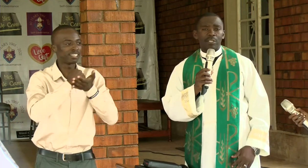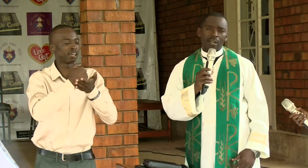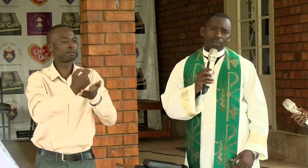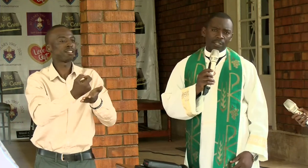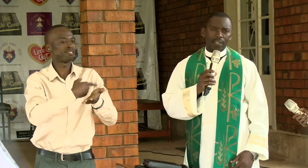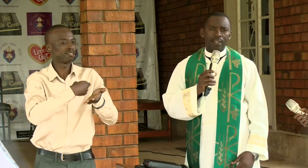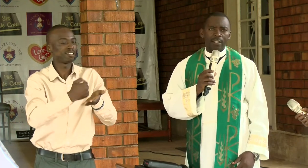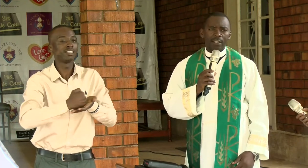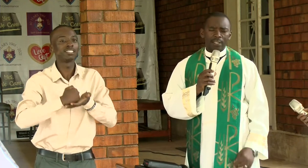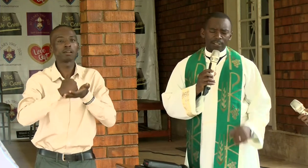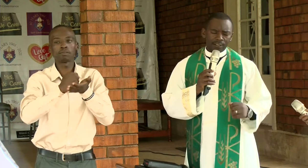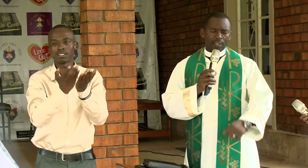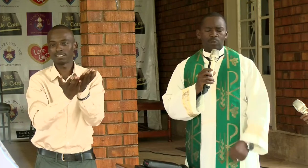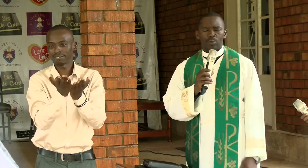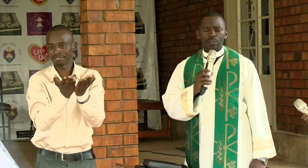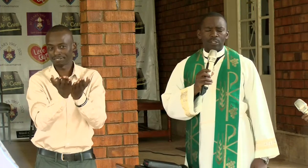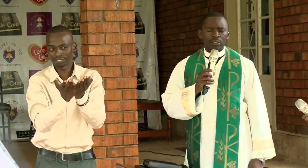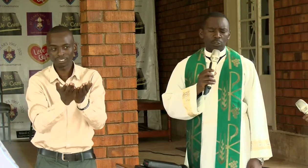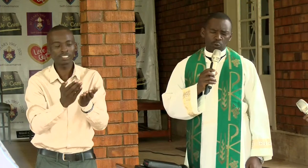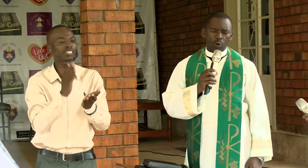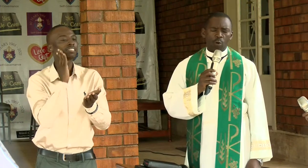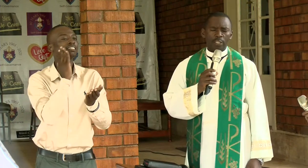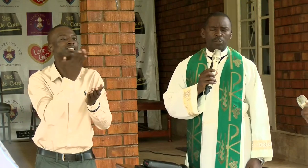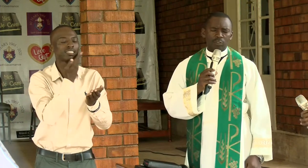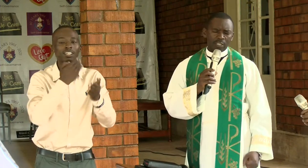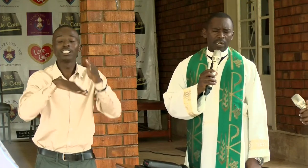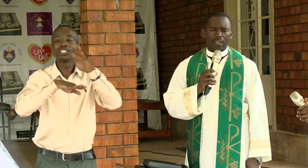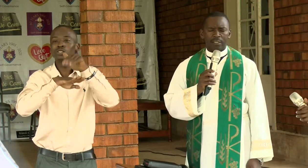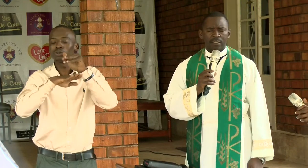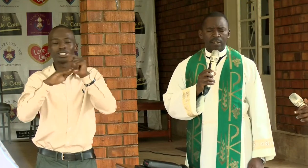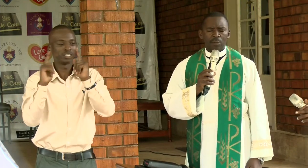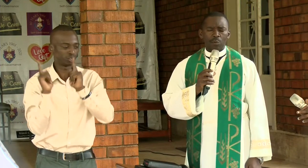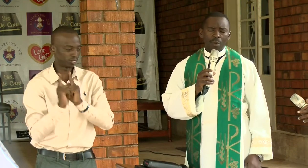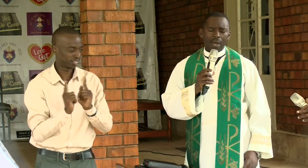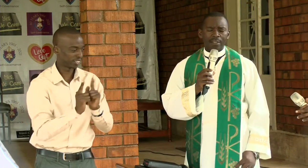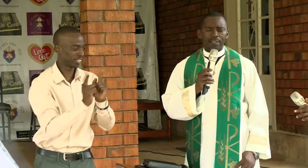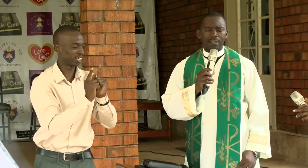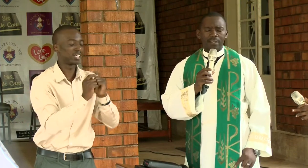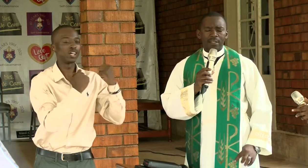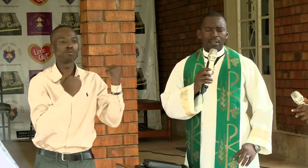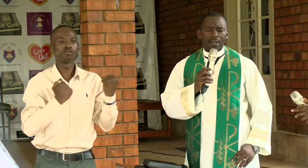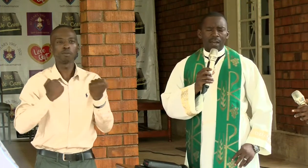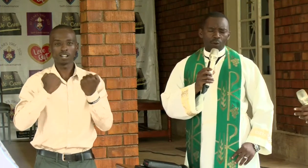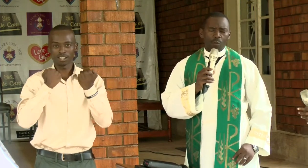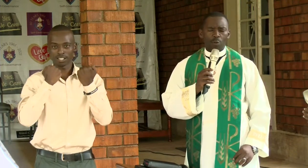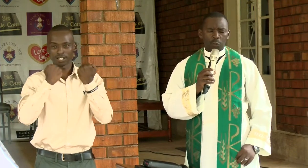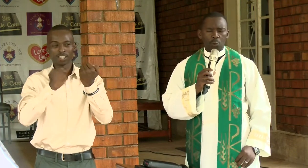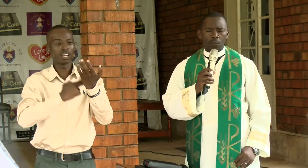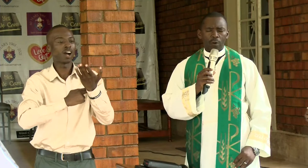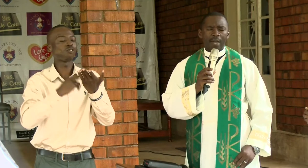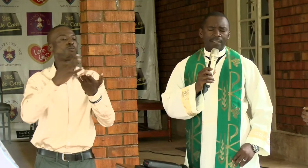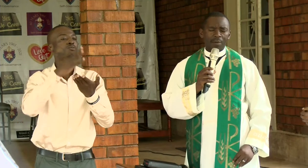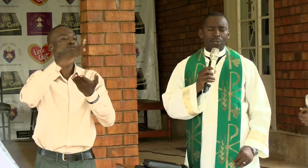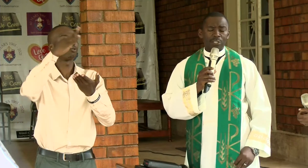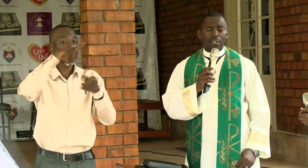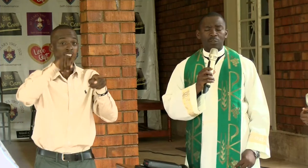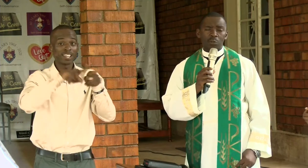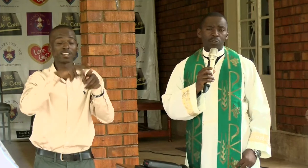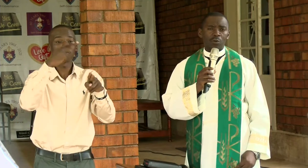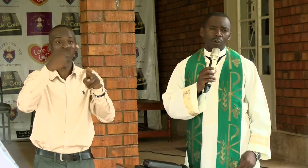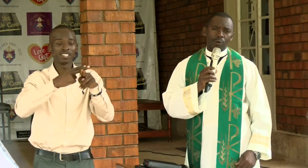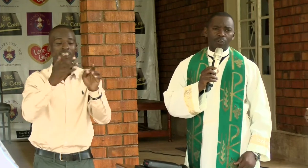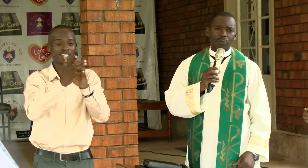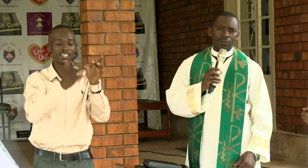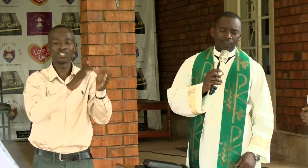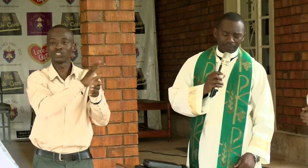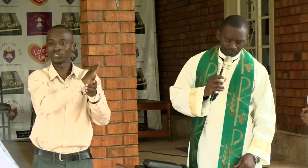ekisa ekyo kigabirire ekisa ekyo kyetukoowoola kirusinkane mu maanyi ag'omwoyo omutukuvu ate era mu linnya lya Yesu